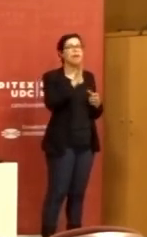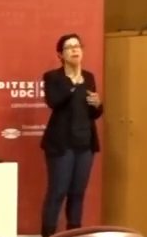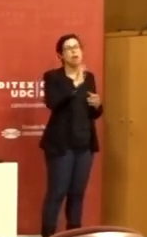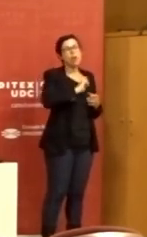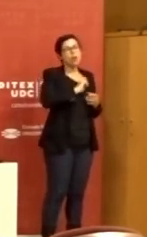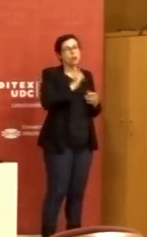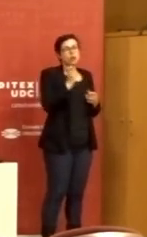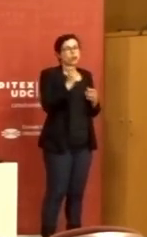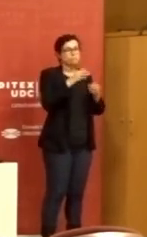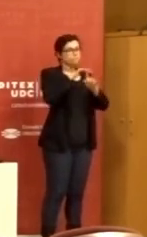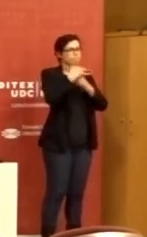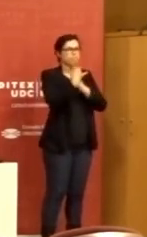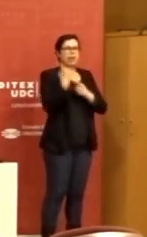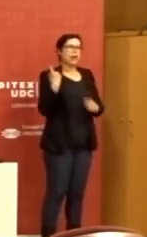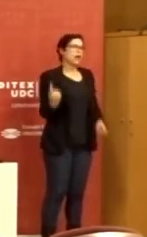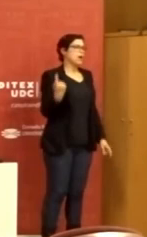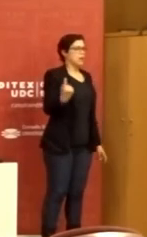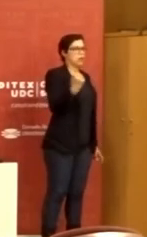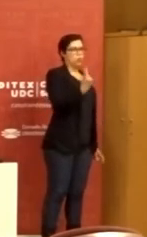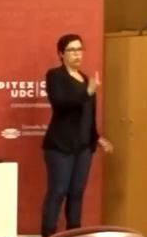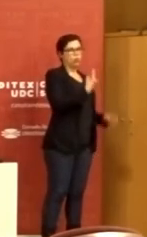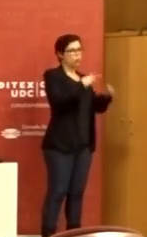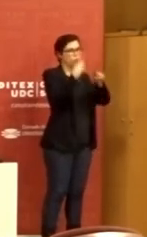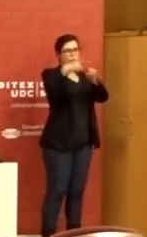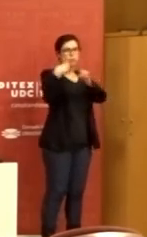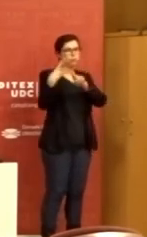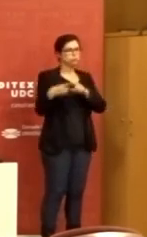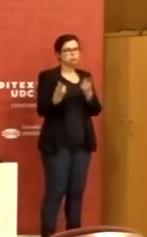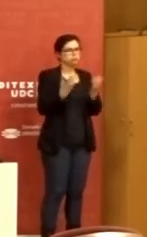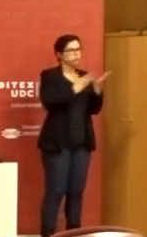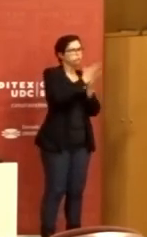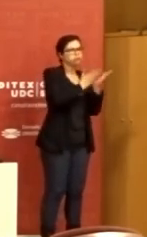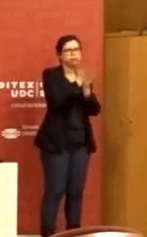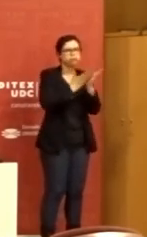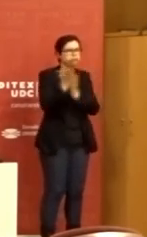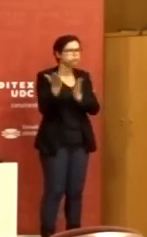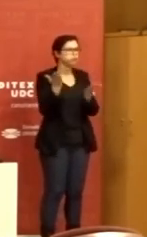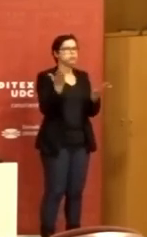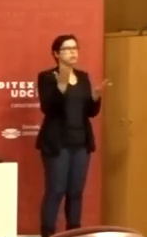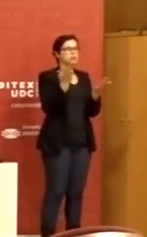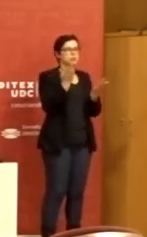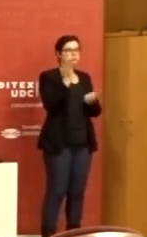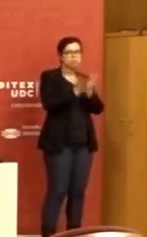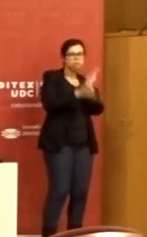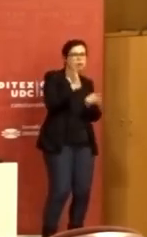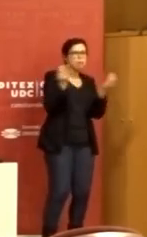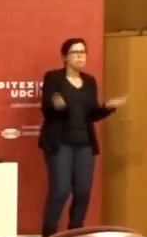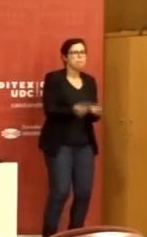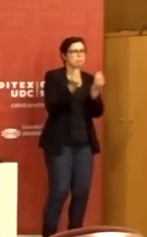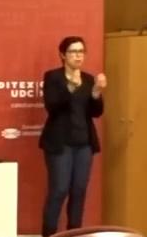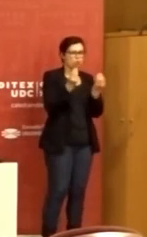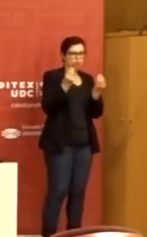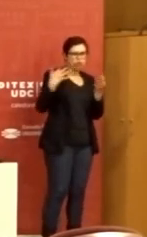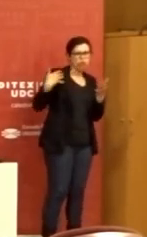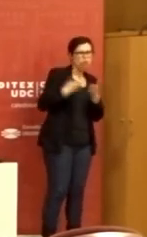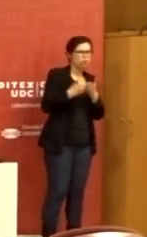caso es cada caso y posibilidades, y hay muchas posibilidades, hay muchas cosas que hay que mejorar, pero desde luego